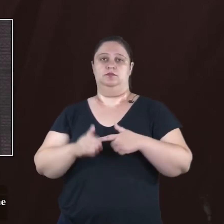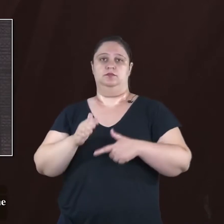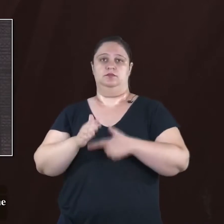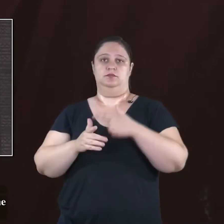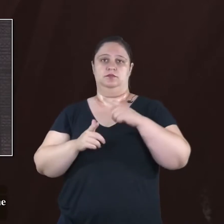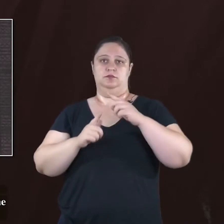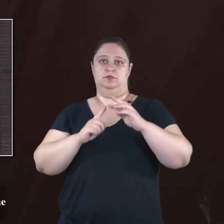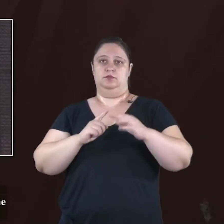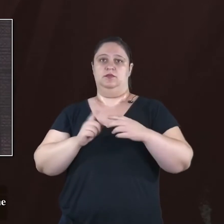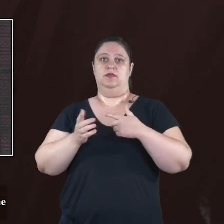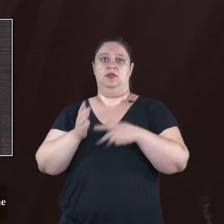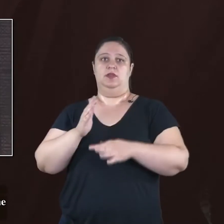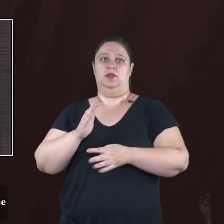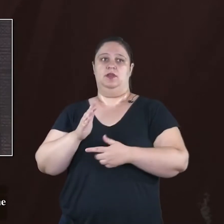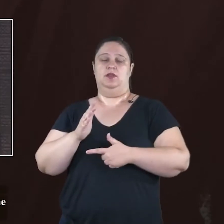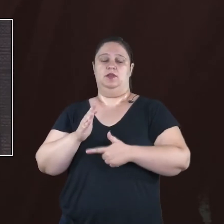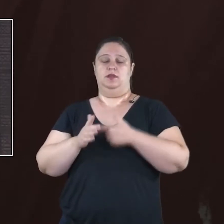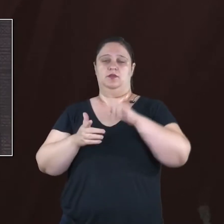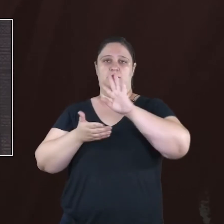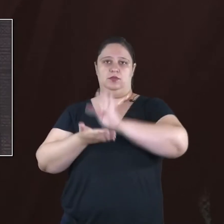2 Tessalonicenses.